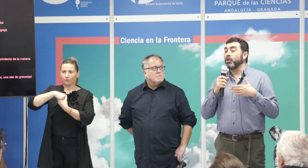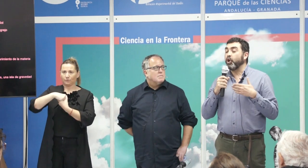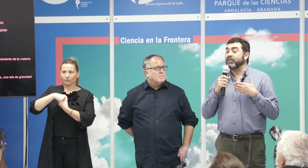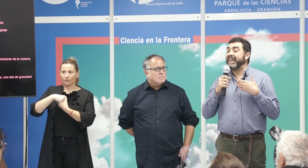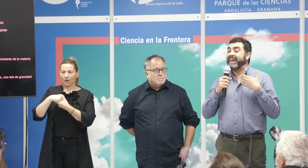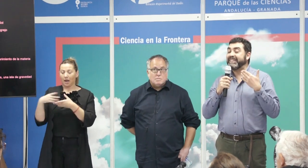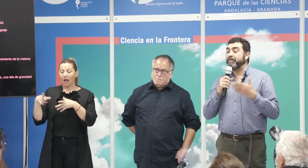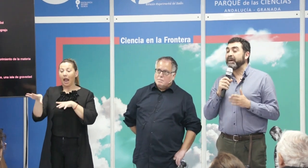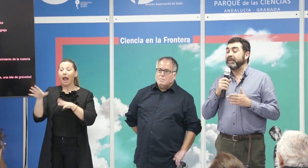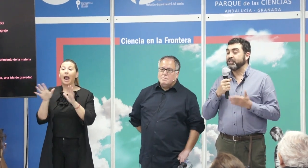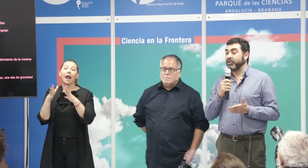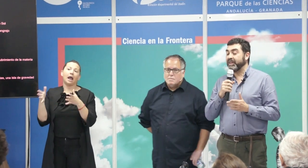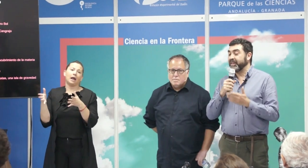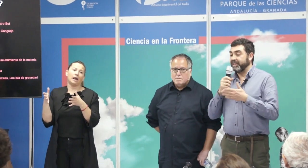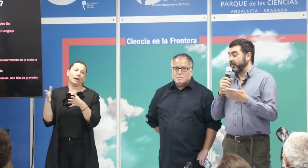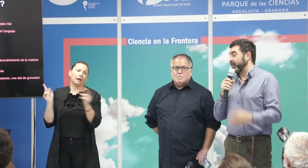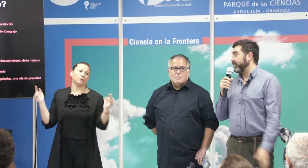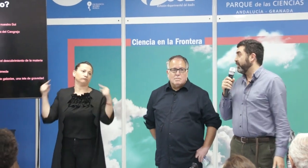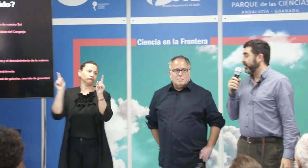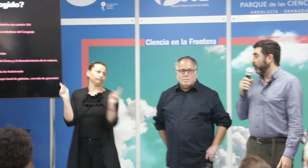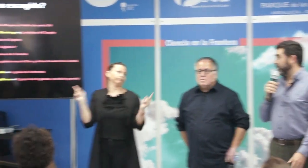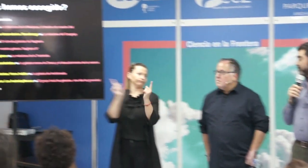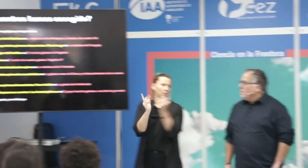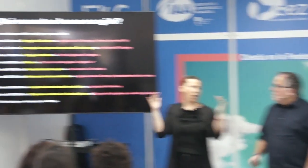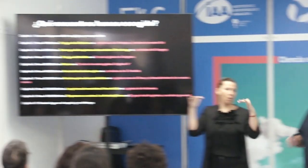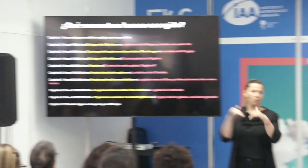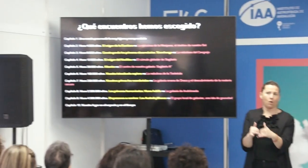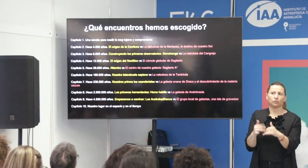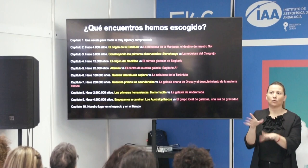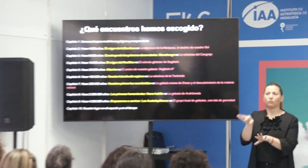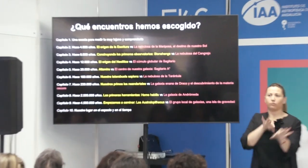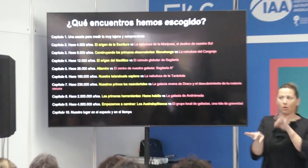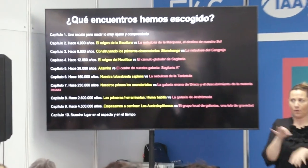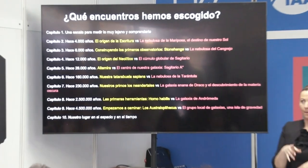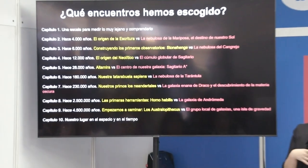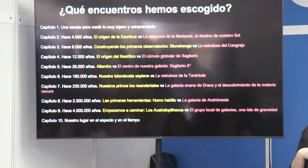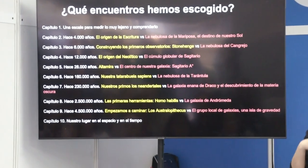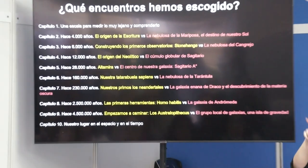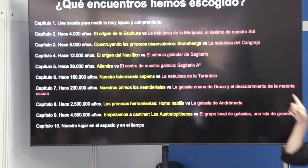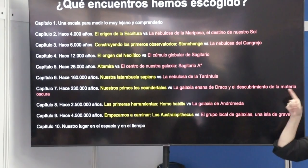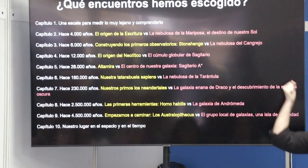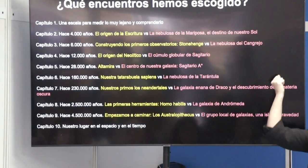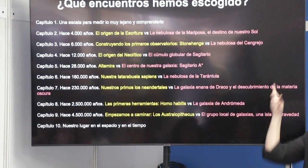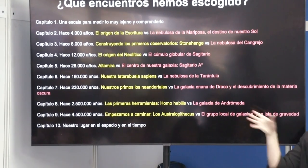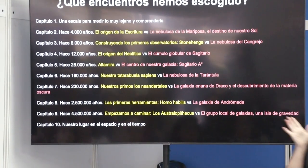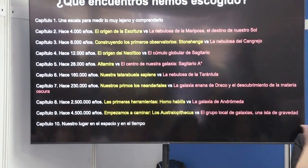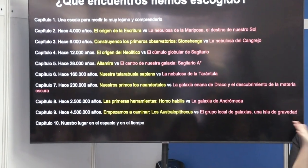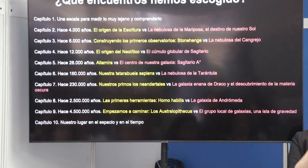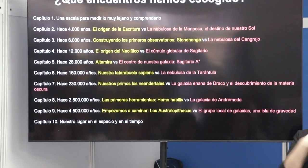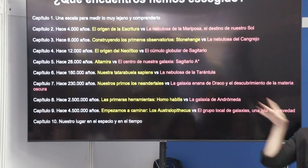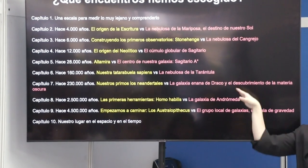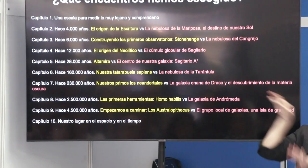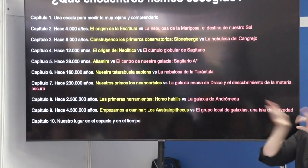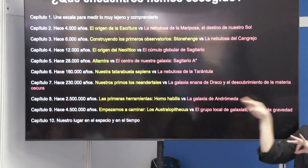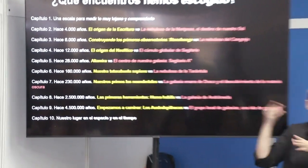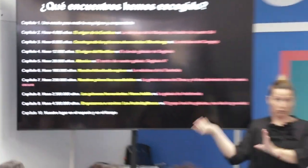con la etapa prehistórica, que es la especialidad de Juan. Bueno, estos son los eventos que están en el libro. Podrían haber sido otros